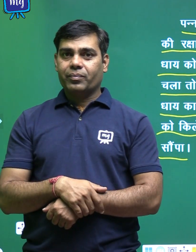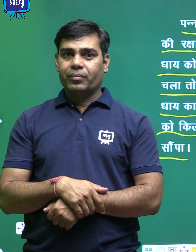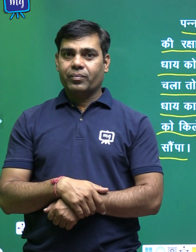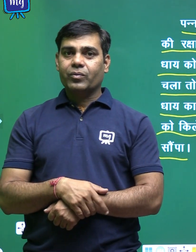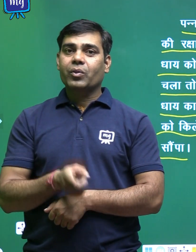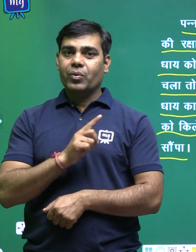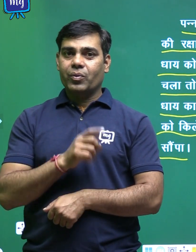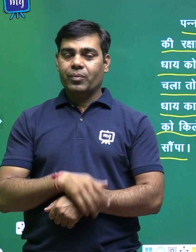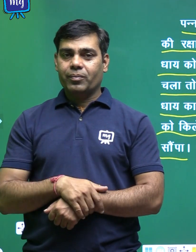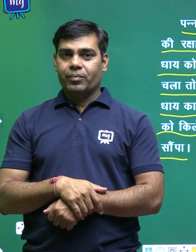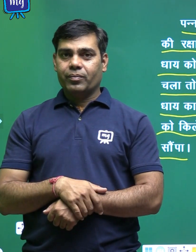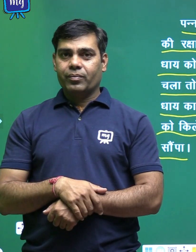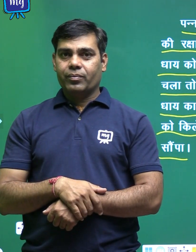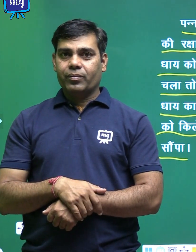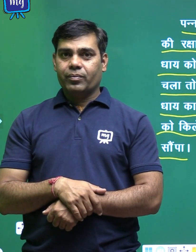जो